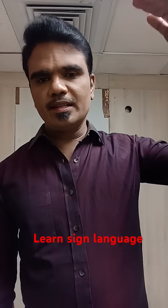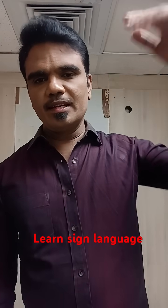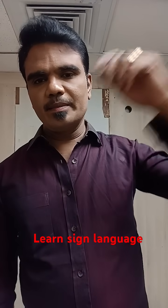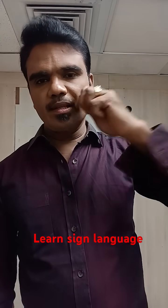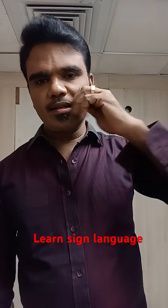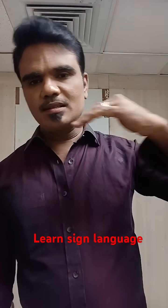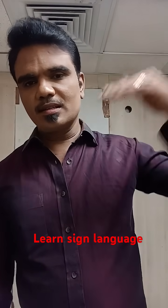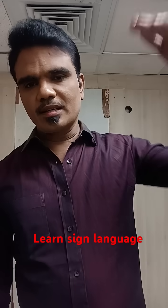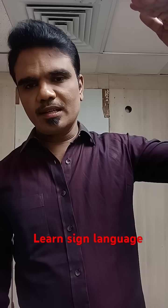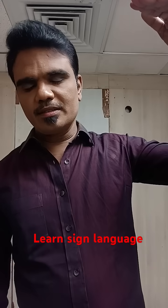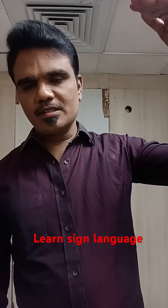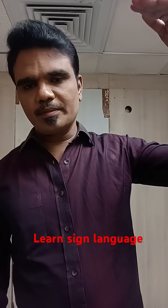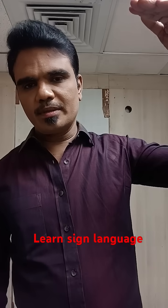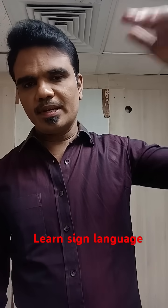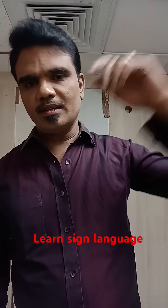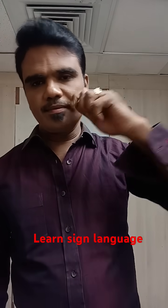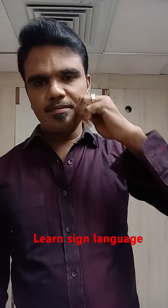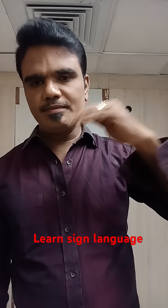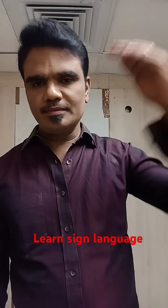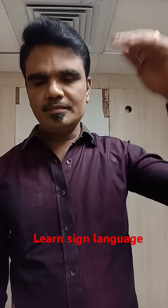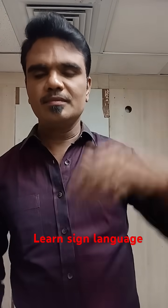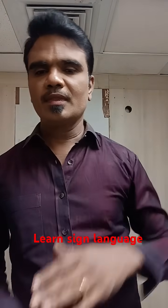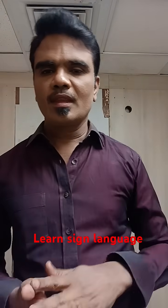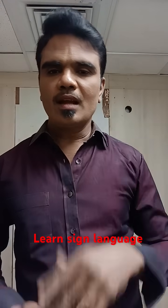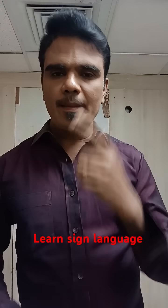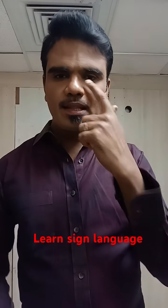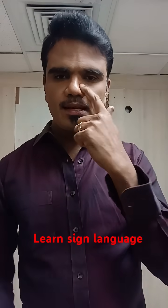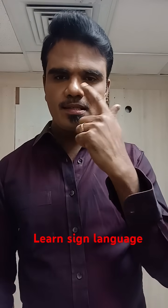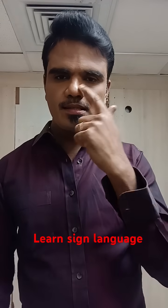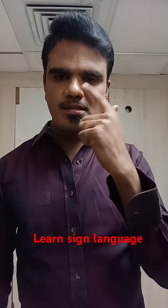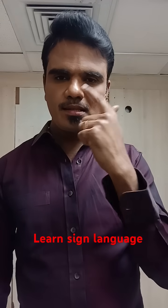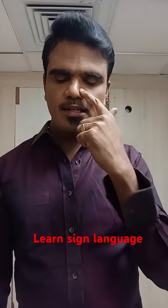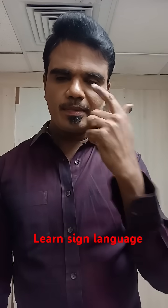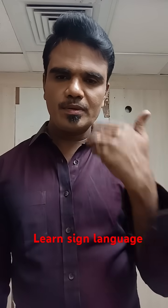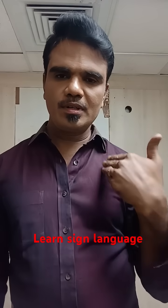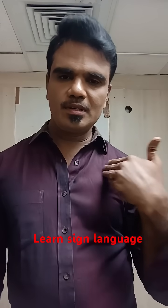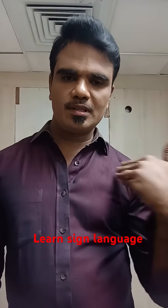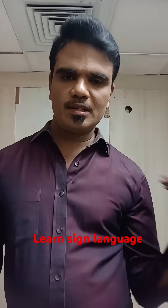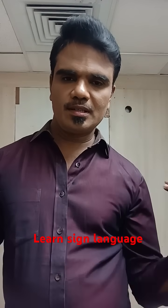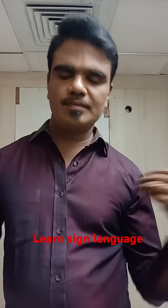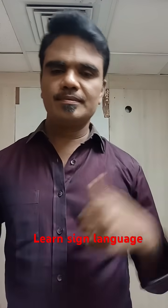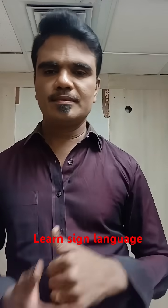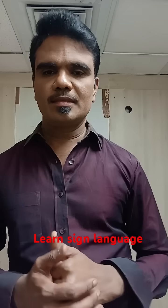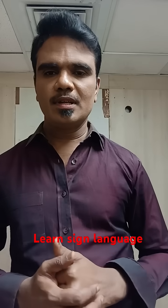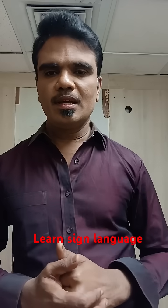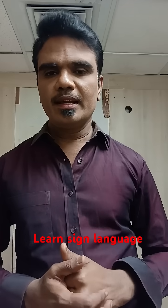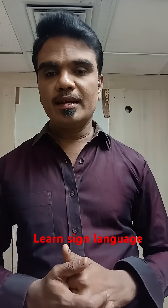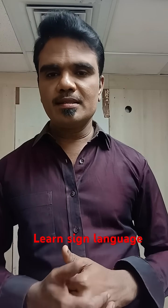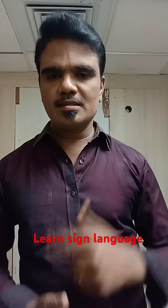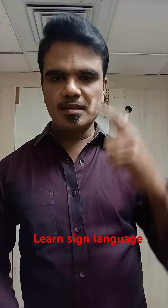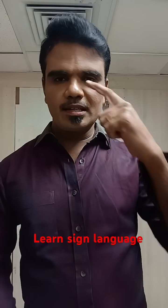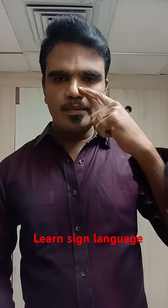எல்டர் பிரதர், கையை காமிக்கணும் மேலே. நம்ம தங்கச்சிக்கு சிஸ்டருக்கு என்ன பண்ணணும், எங்கள் எல்டர் சிஸ்டருக்கு என்ன பண்ணணும்